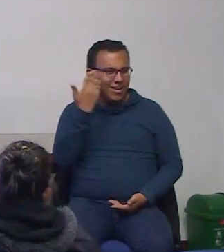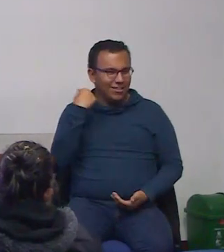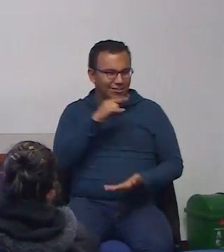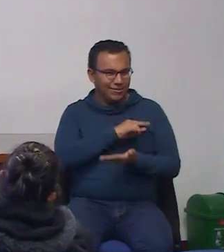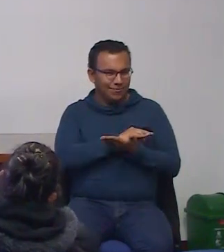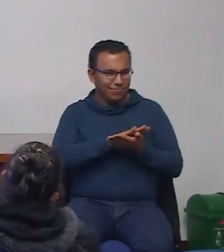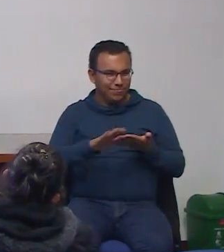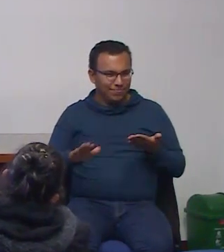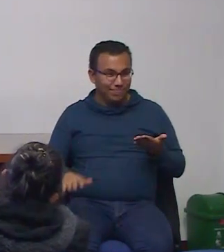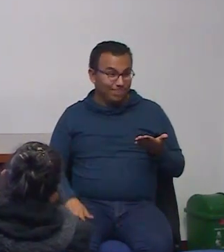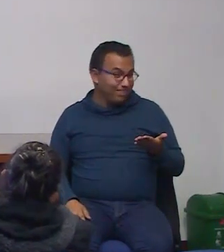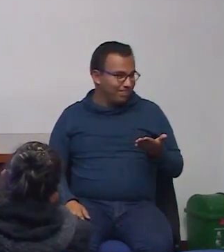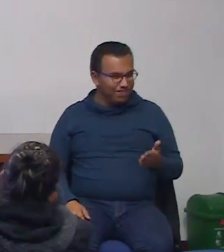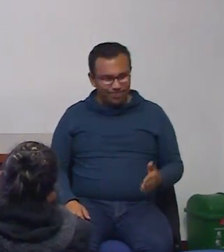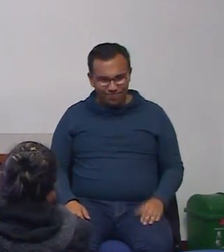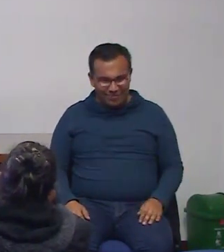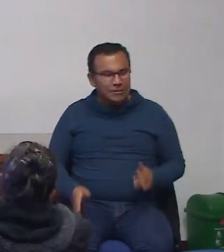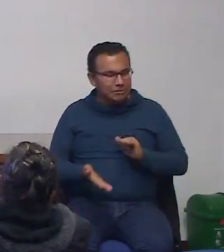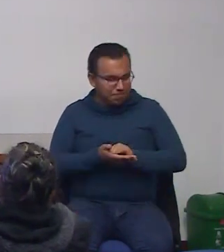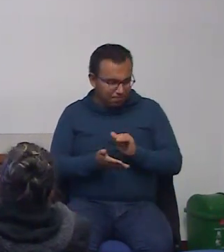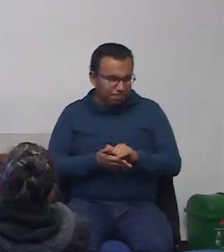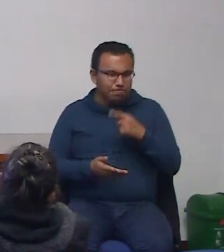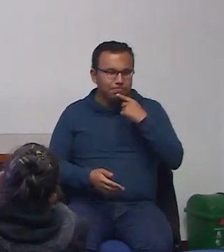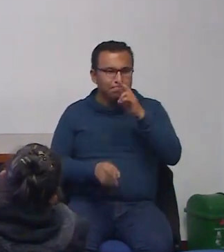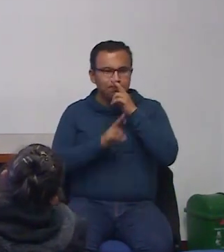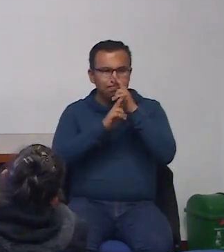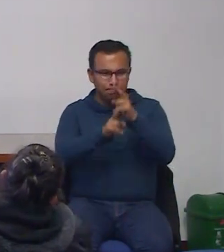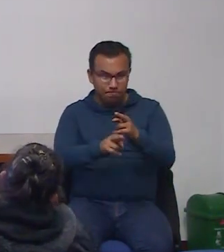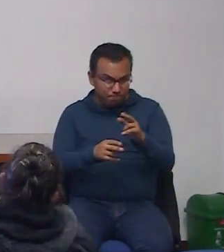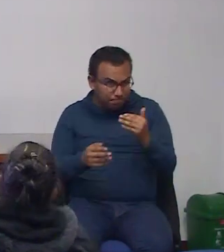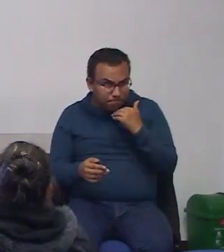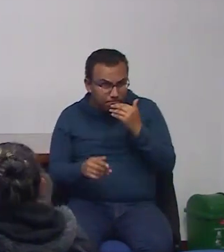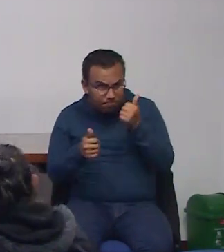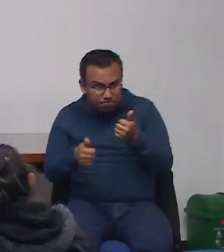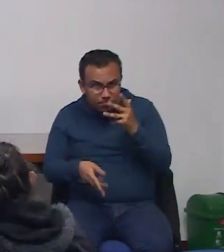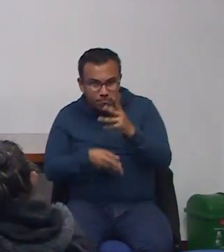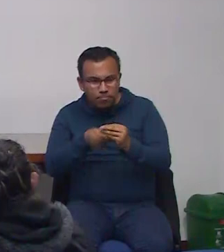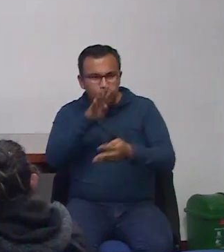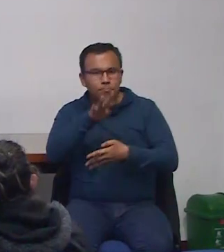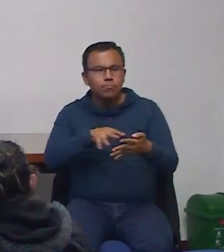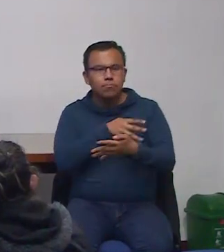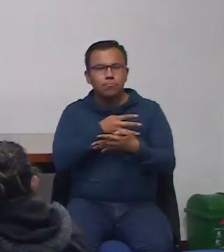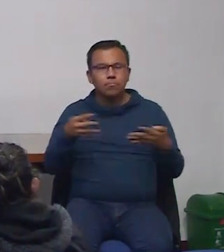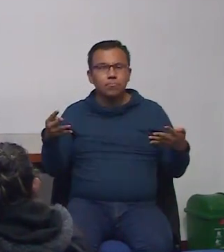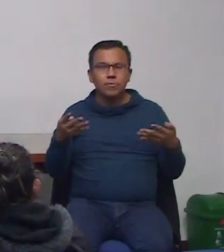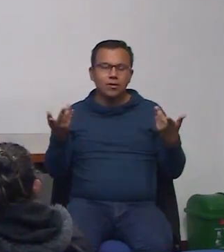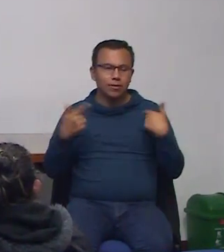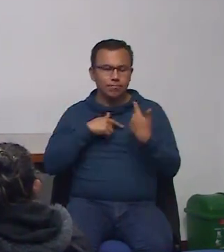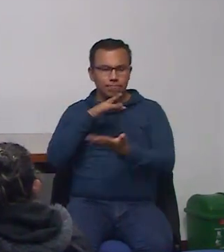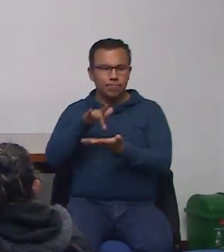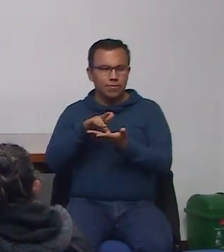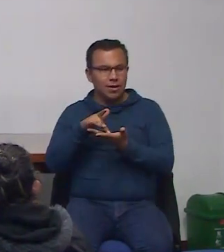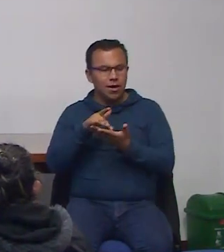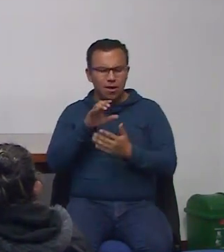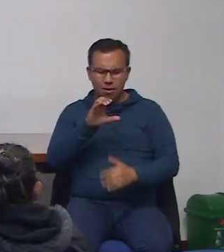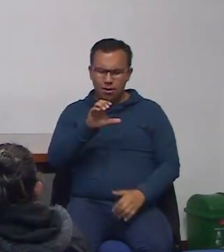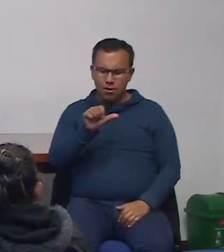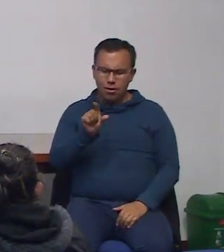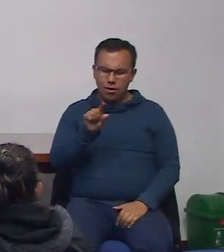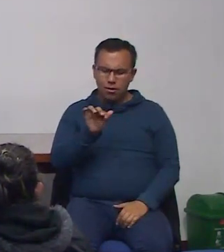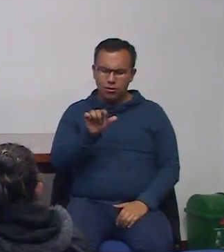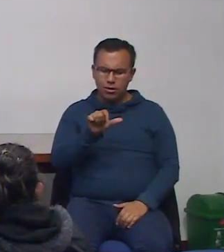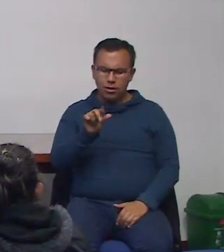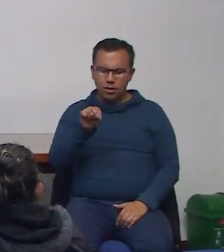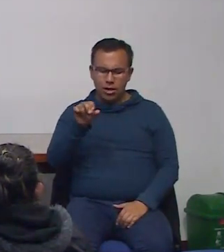en mi mismo tema entonces Esa es para responder tu tu pregunta no sé si Ah bueno qué horarios en dónde estamos ubicados estamos en la castellana aquí en la